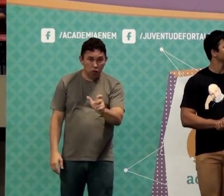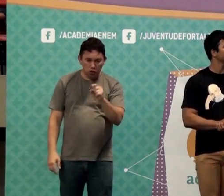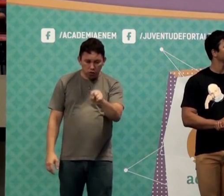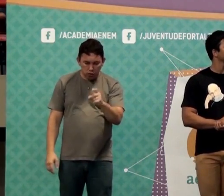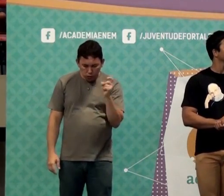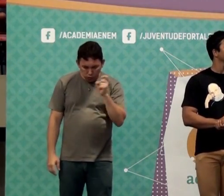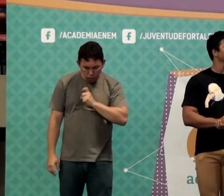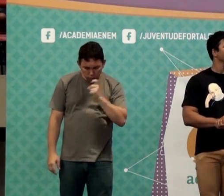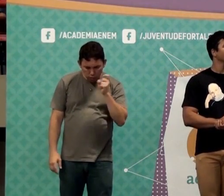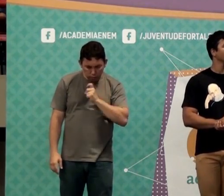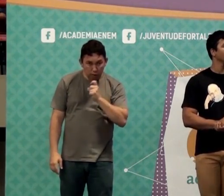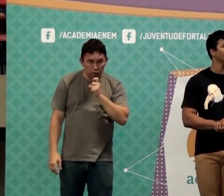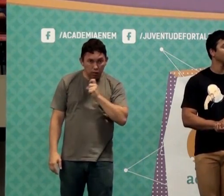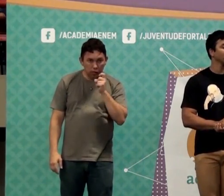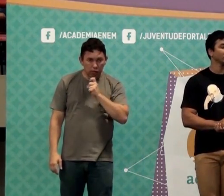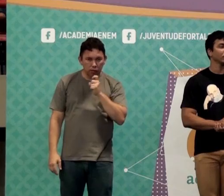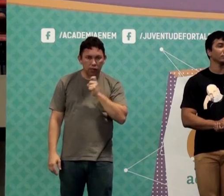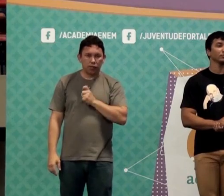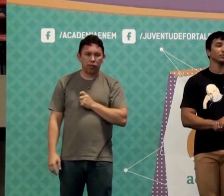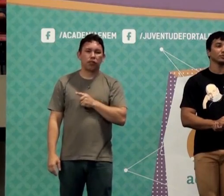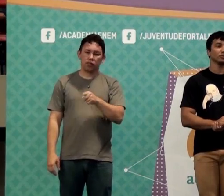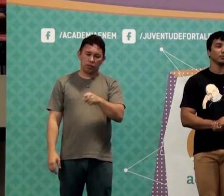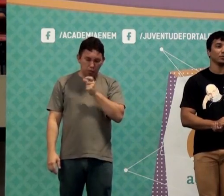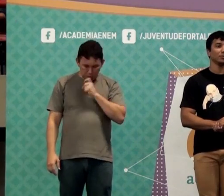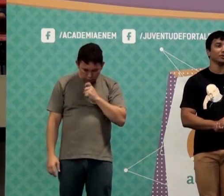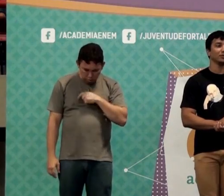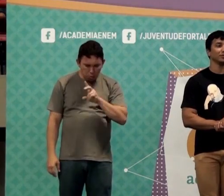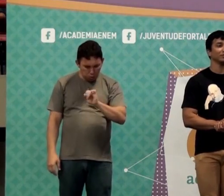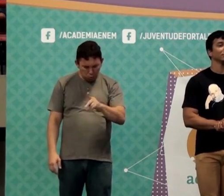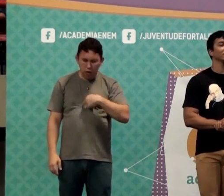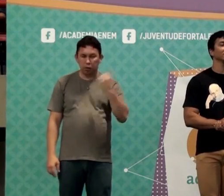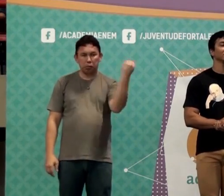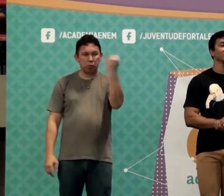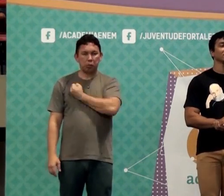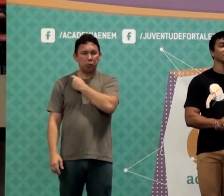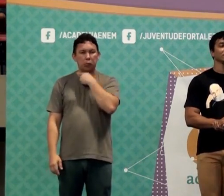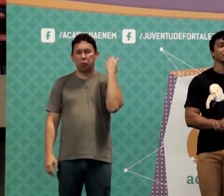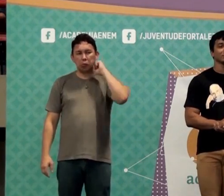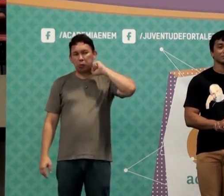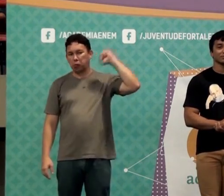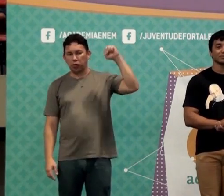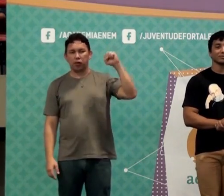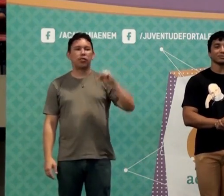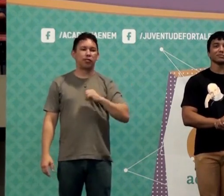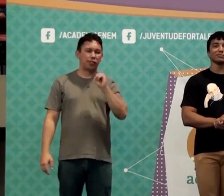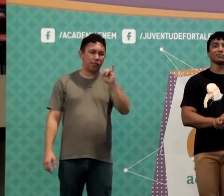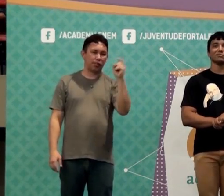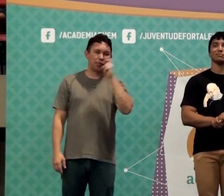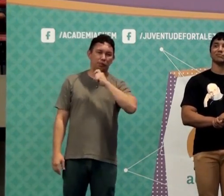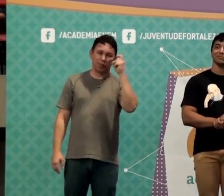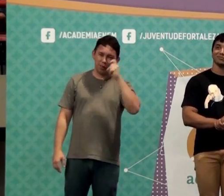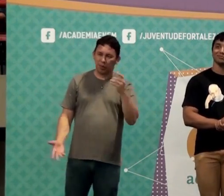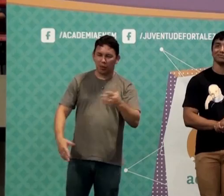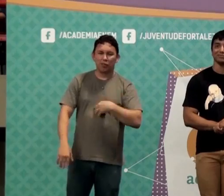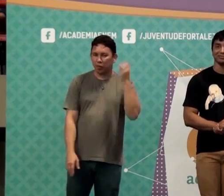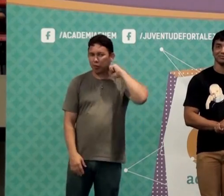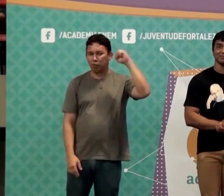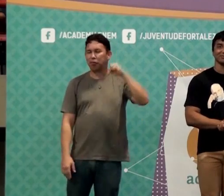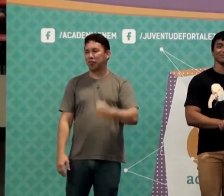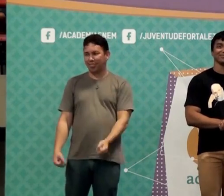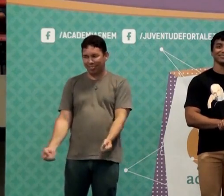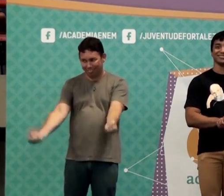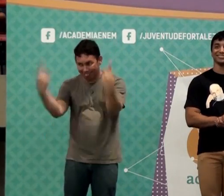tempo. Gabriel vai representar todo mundo aqui que lutaria pela gente. No dia da cerimônia,